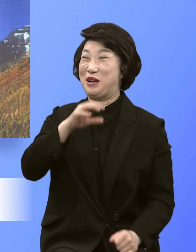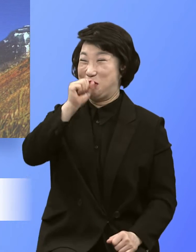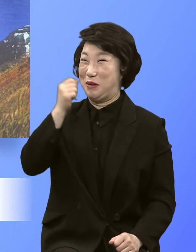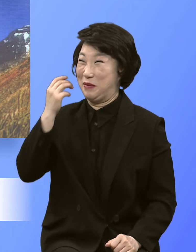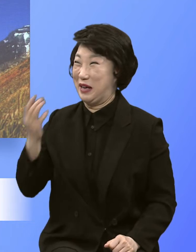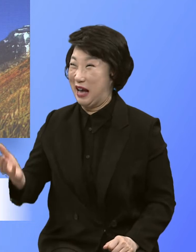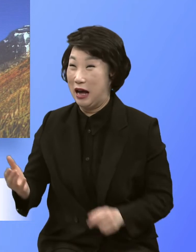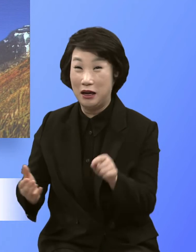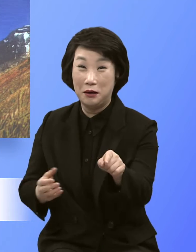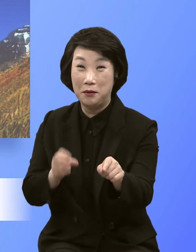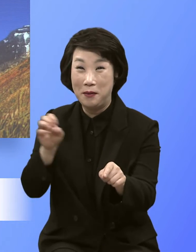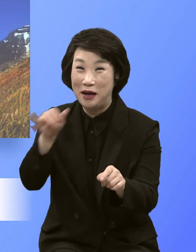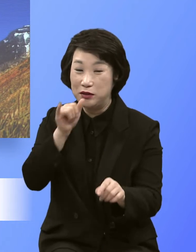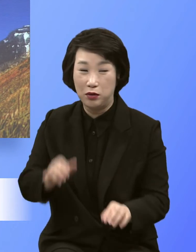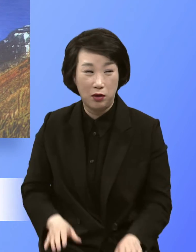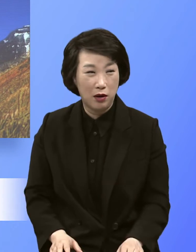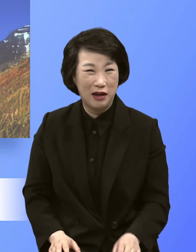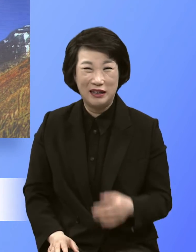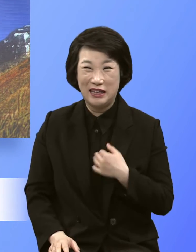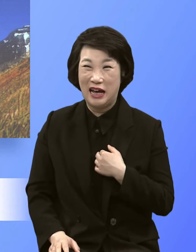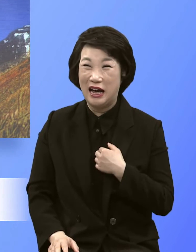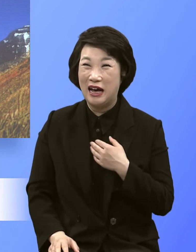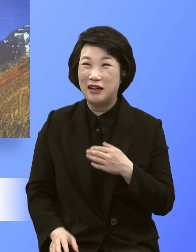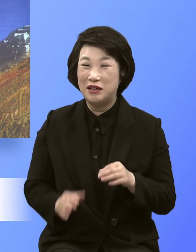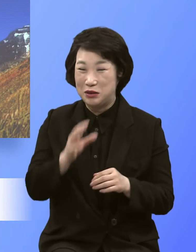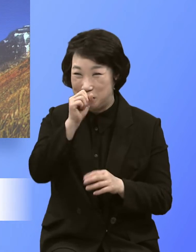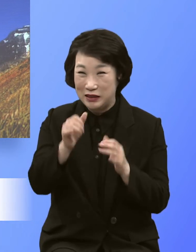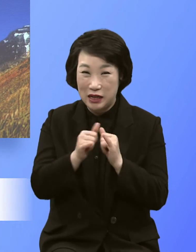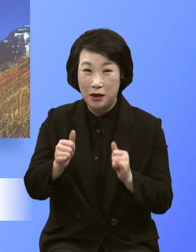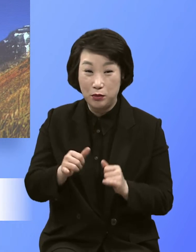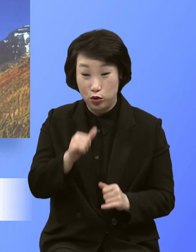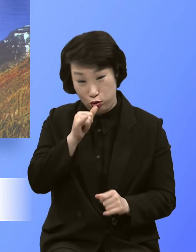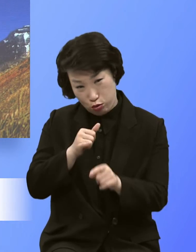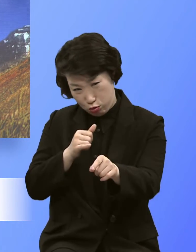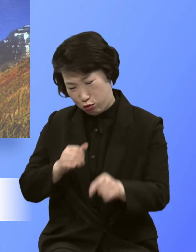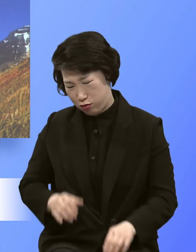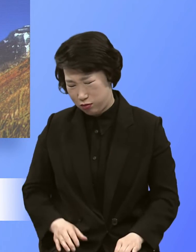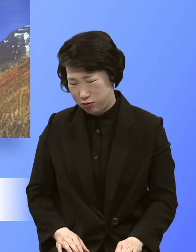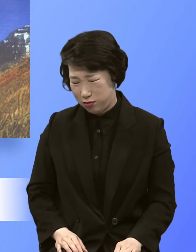좋아해요? 아니, 좋아하는 사람이 있어도